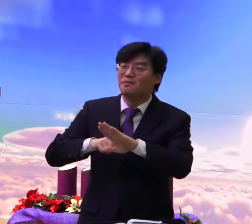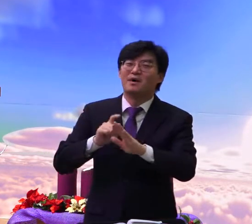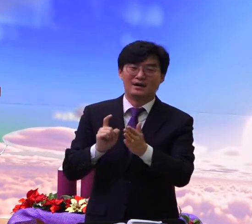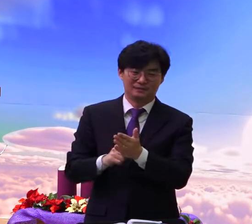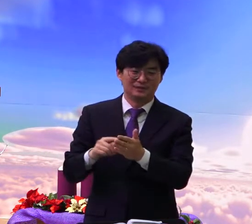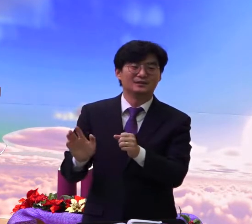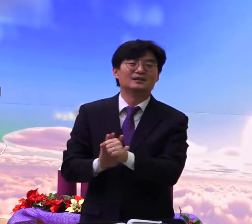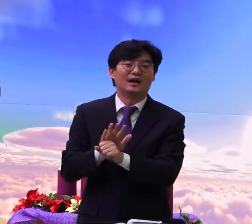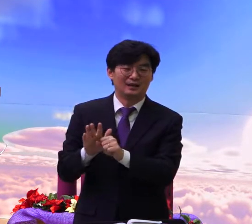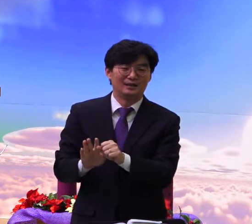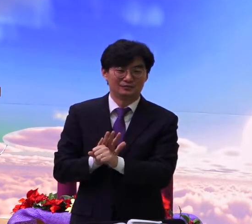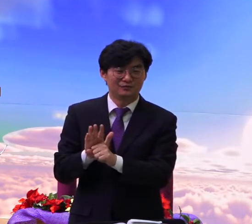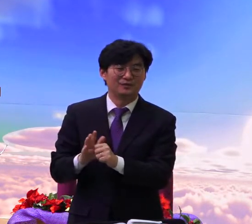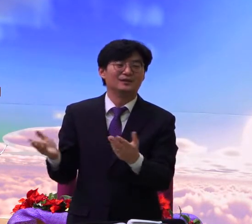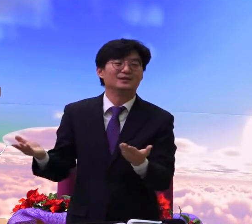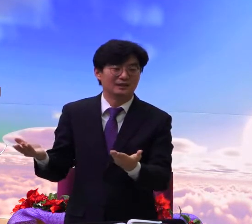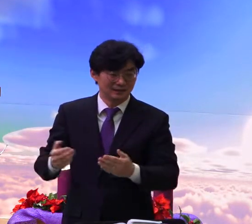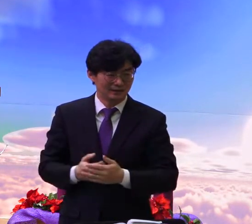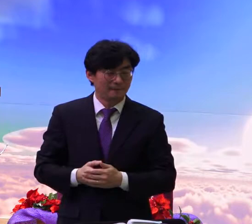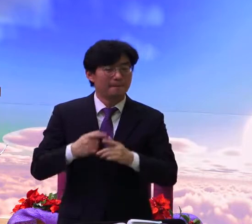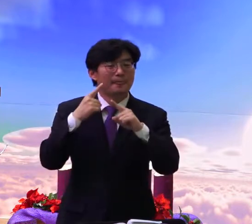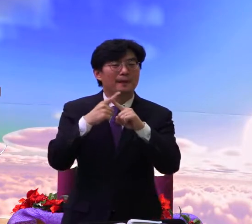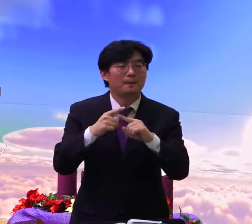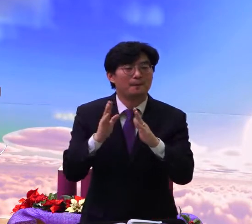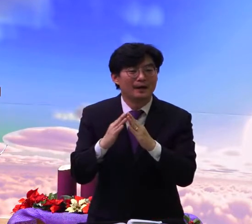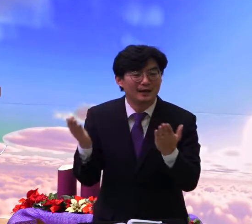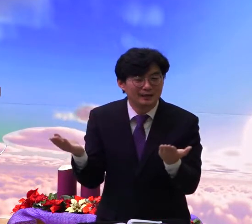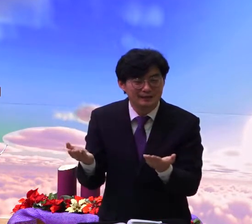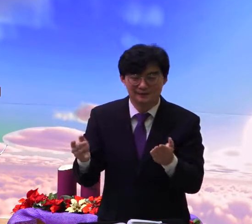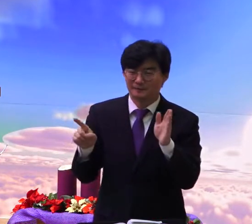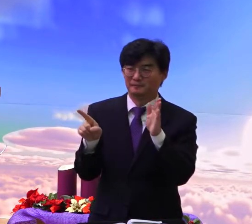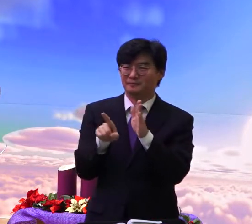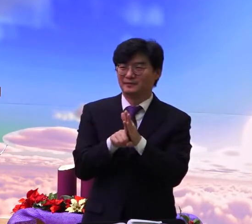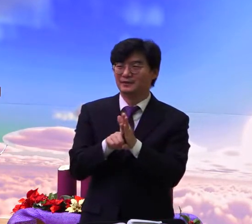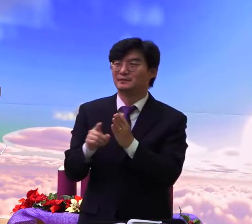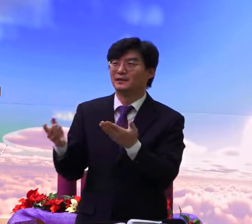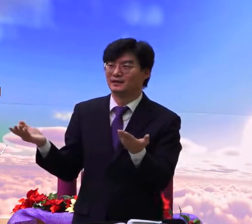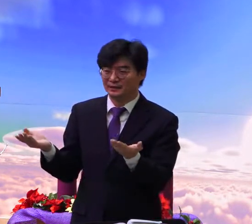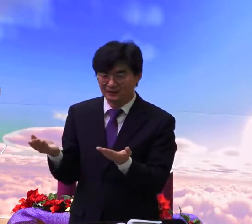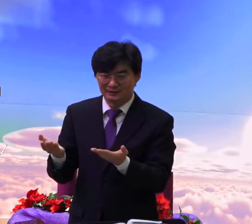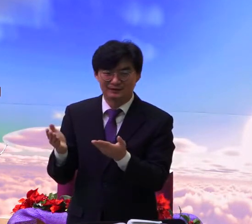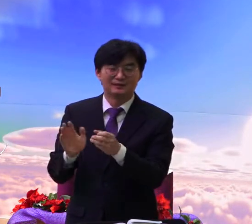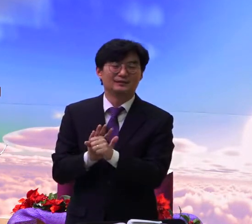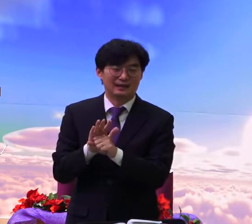하는 것입니다. 교회의 일, 하나님의 일, 믿음의 일들은 그렇게 하는 것입니다.